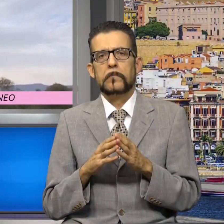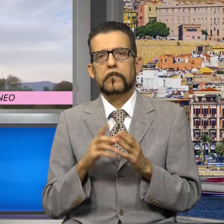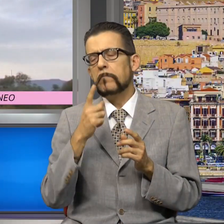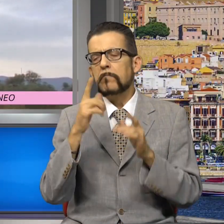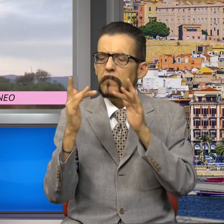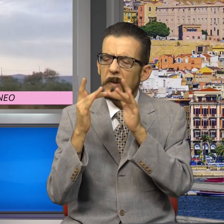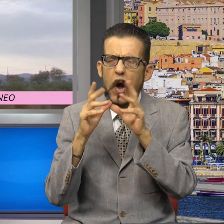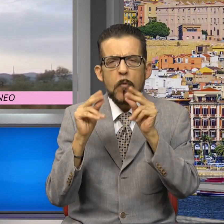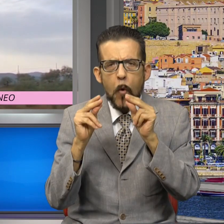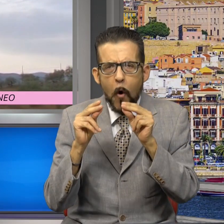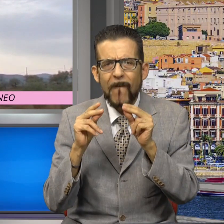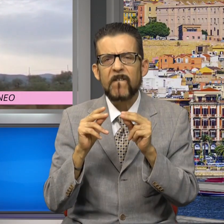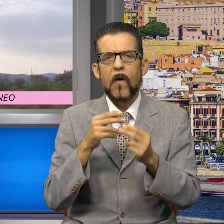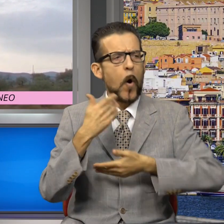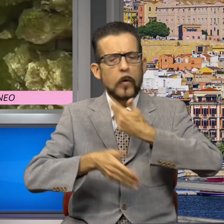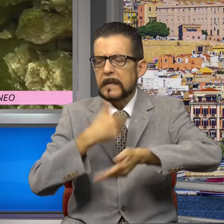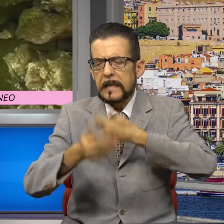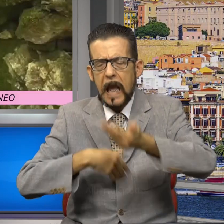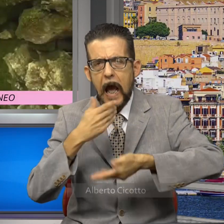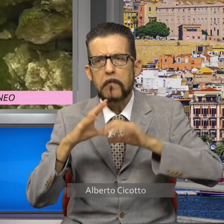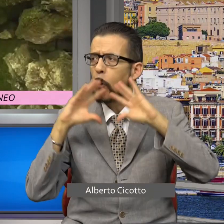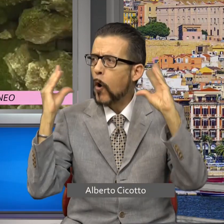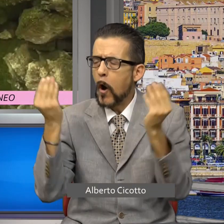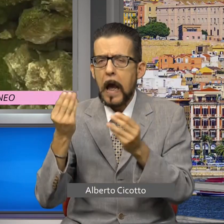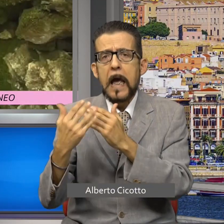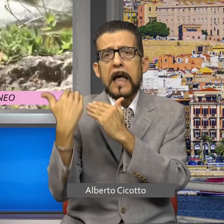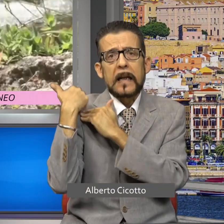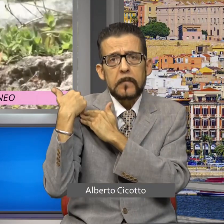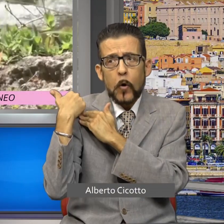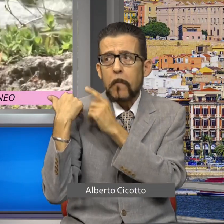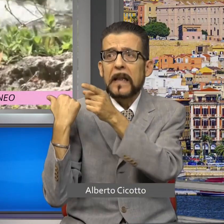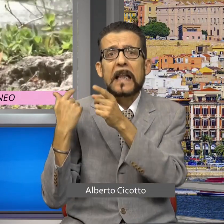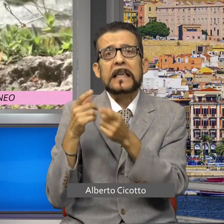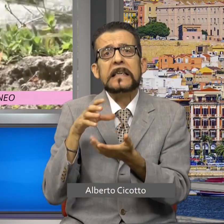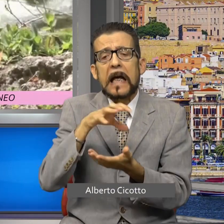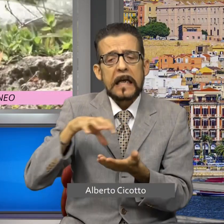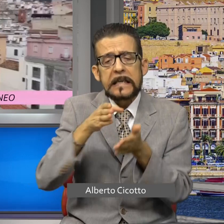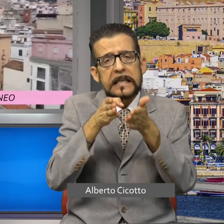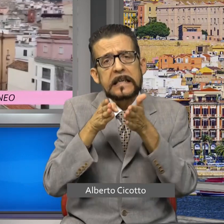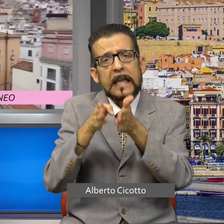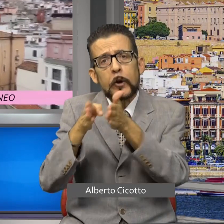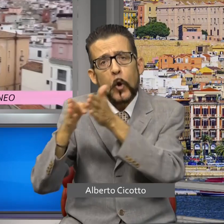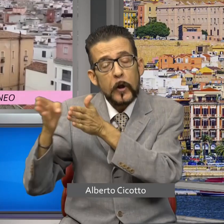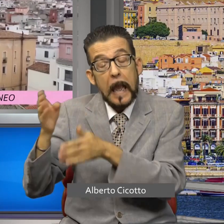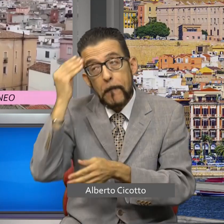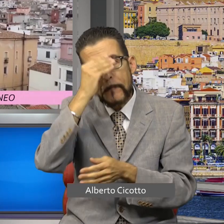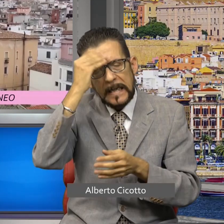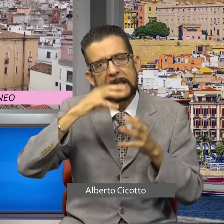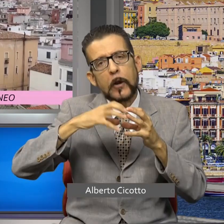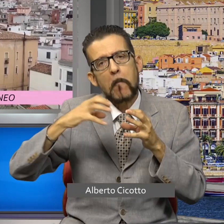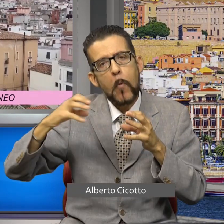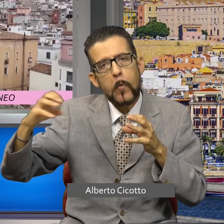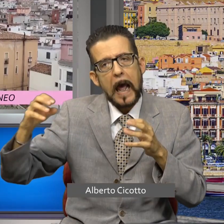approccio nuovo, dinamico e corale, competenza sempre più elevata e territoriale, settoriale, pensando al plurale. Poi,